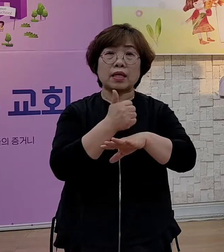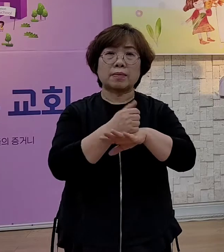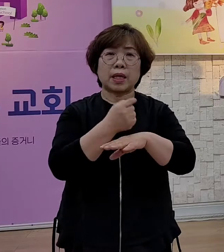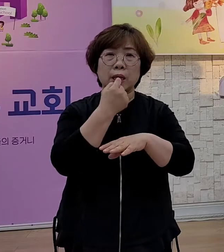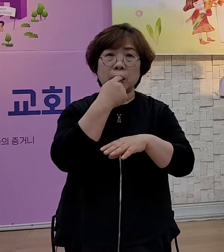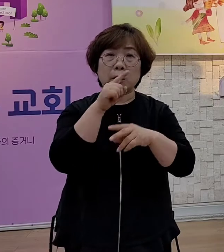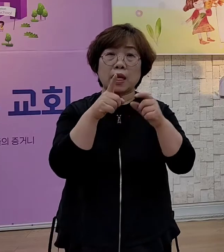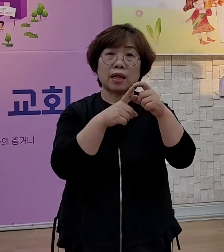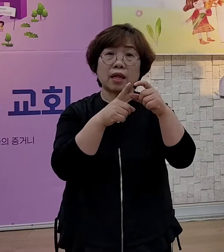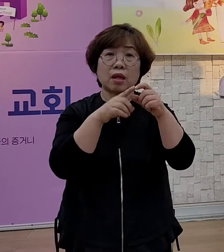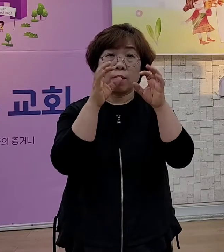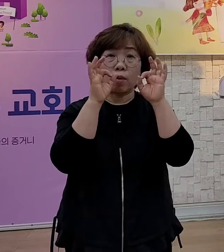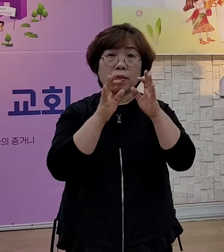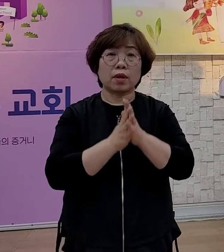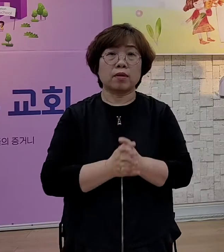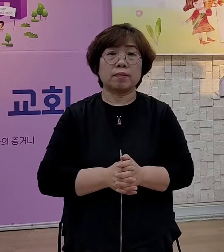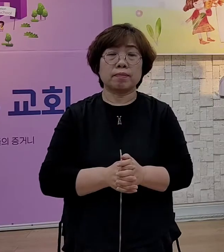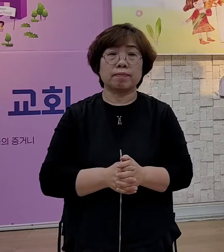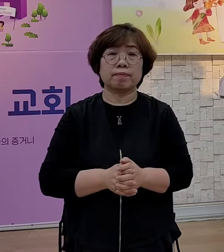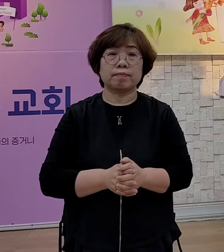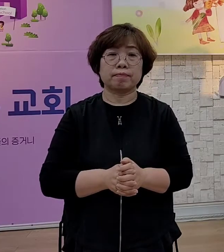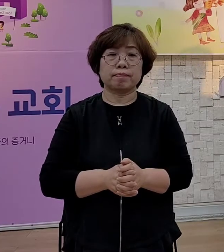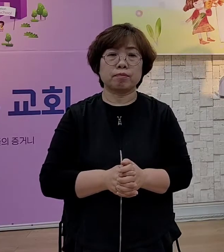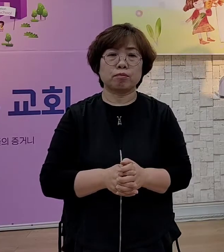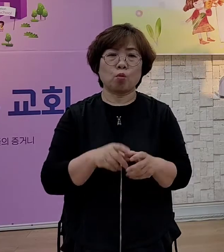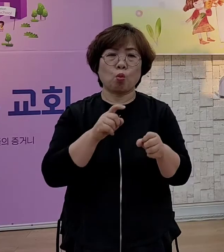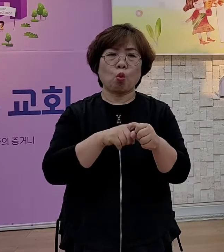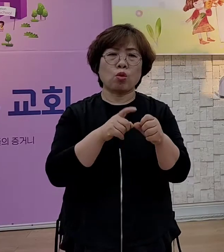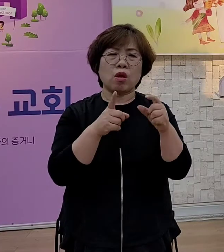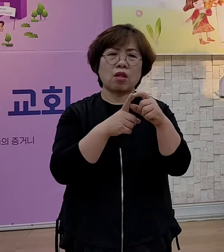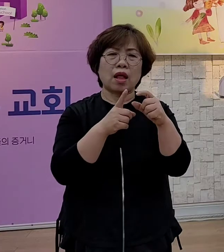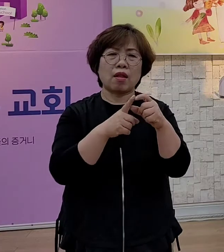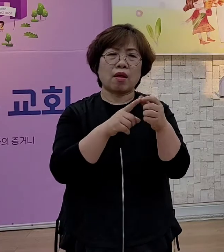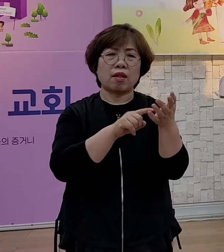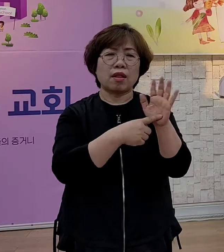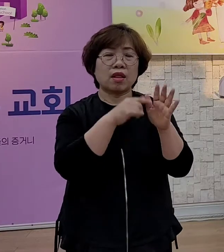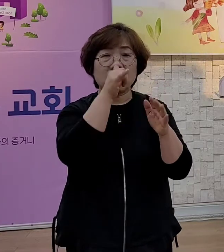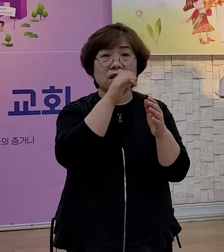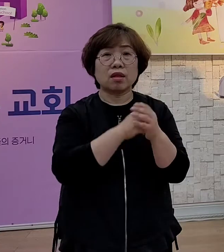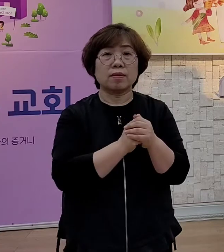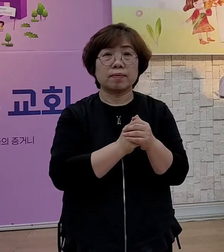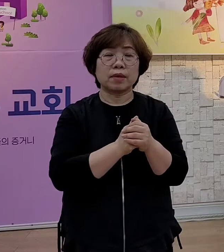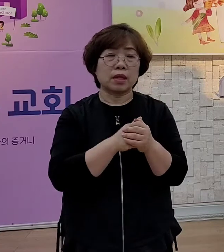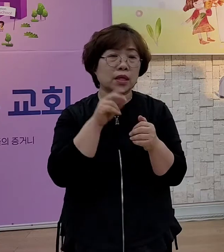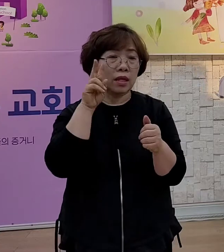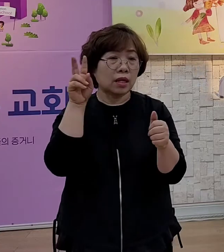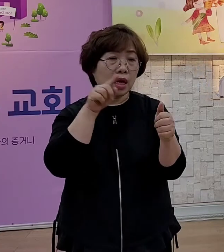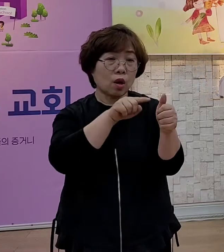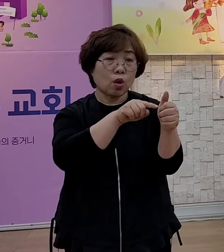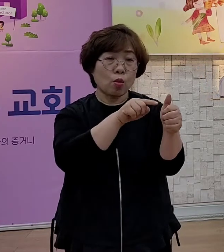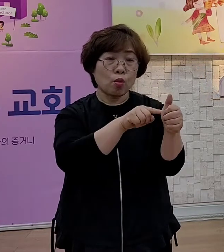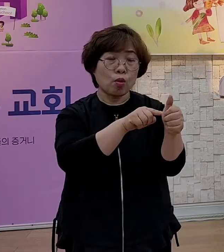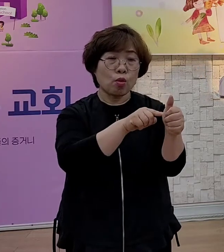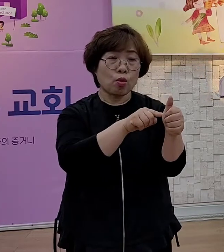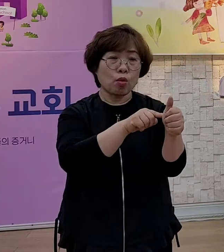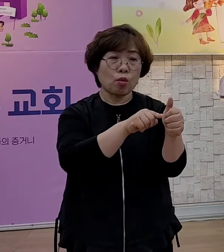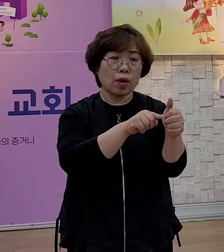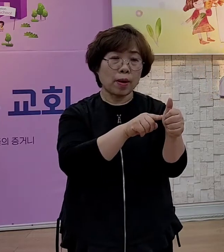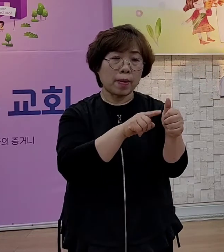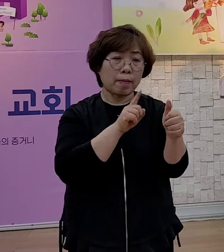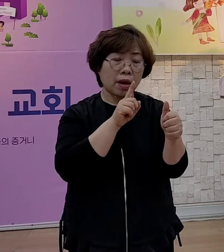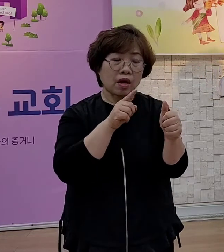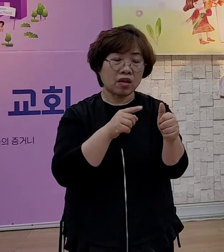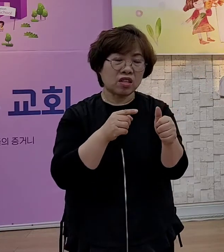끝에 이 주제 또는 목적어가 나와 있어요. 야고보가 지금 뭐 하려고 아까 듣기는 속히